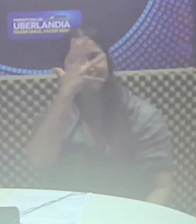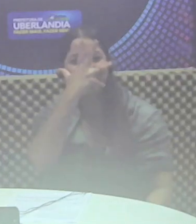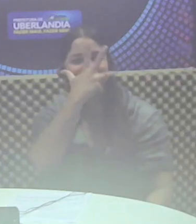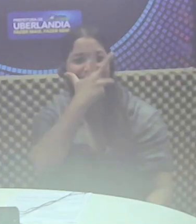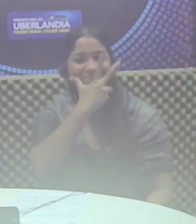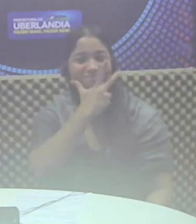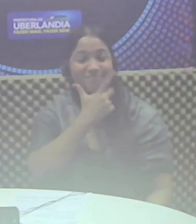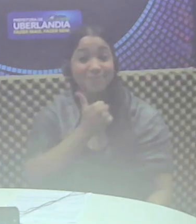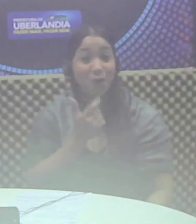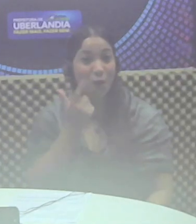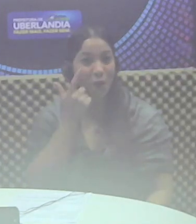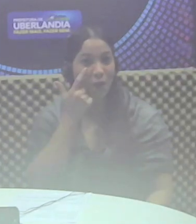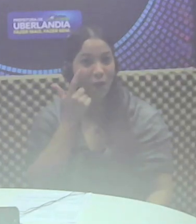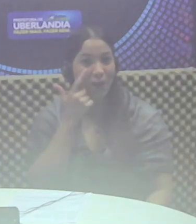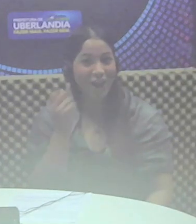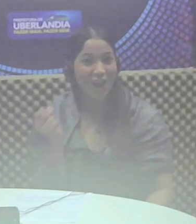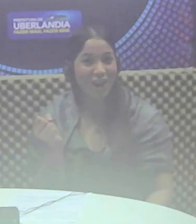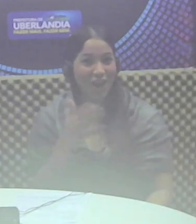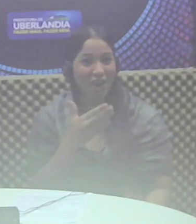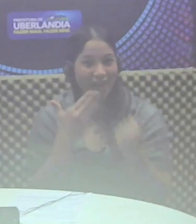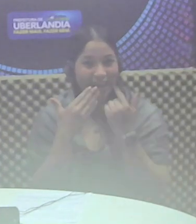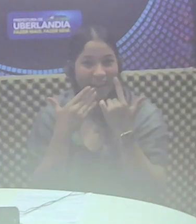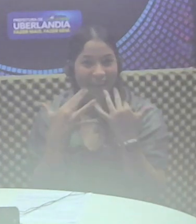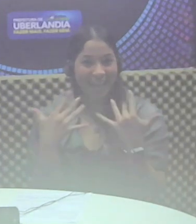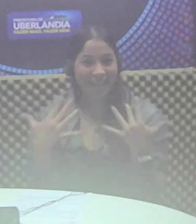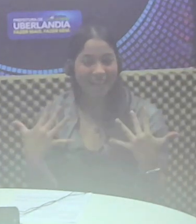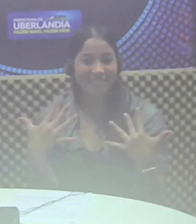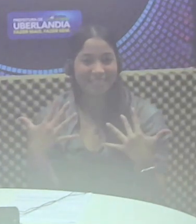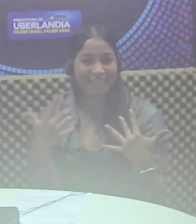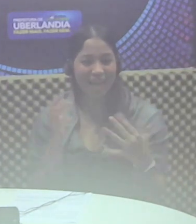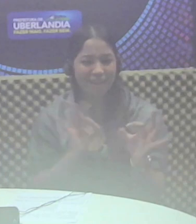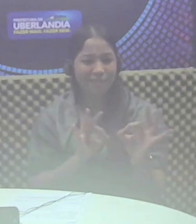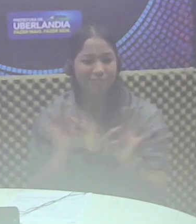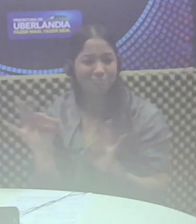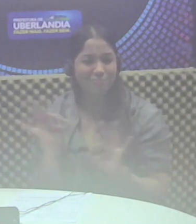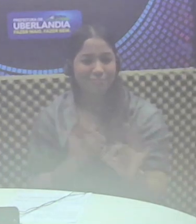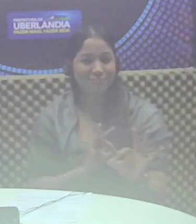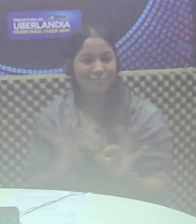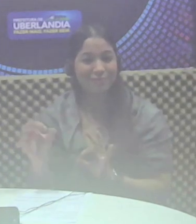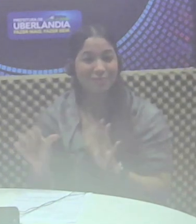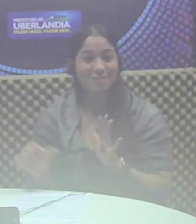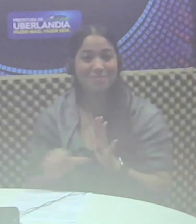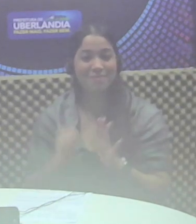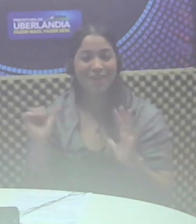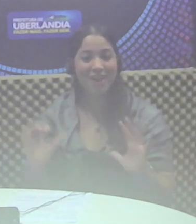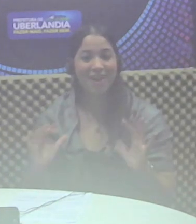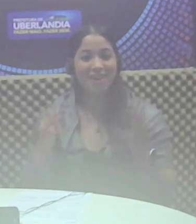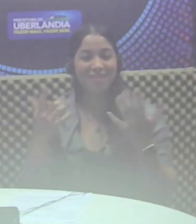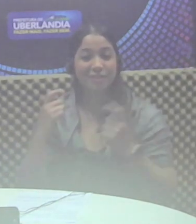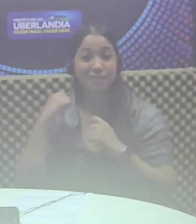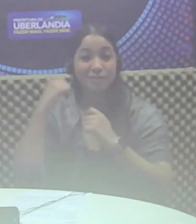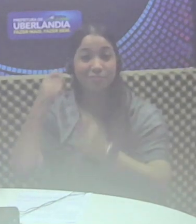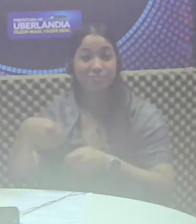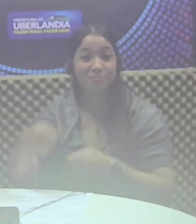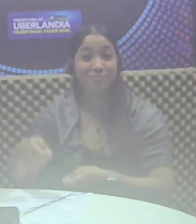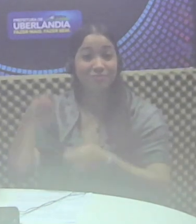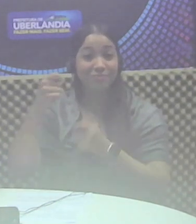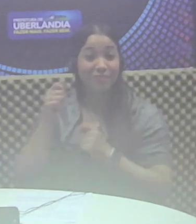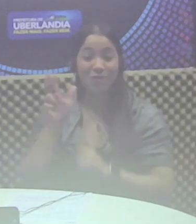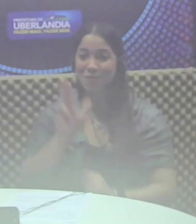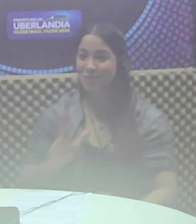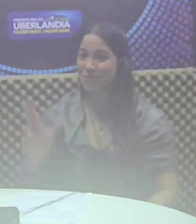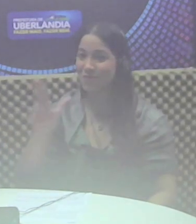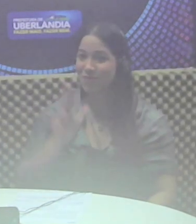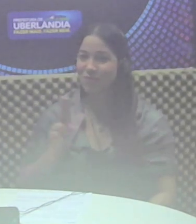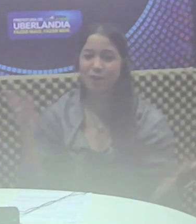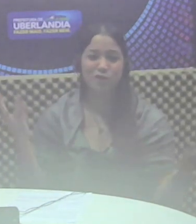prestes a revelar mais um lado de sua grandeza Prepare seu equipamento que vem aí o primeiro torneio de pesca esportiva de Uberlândia nossa região